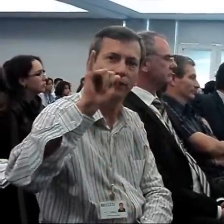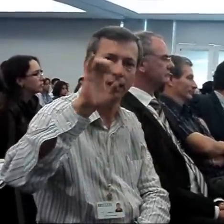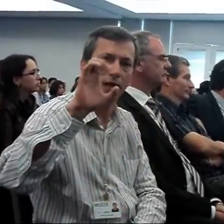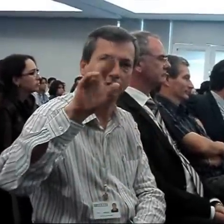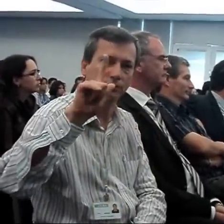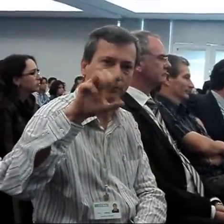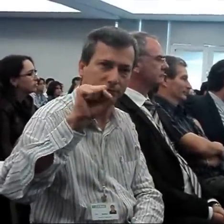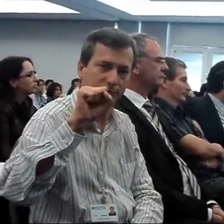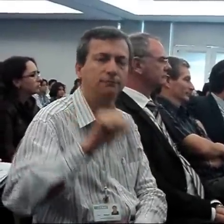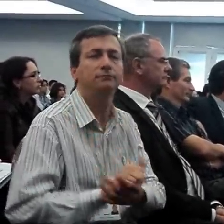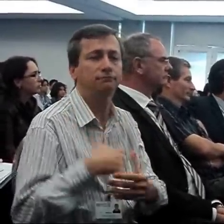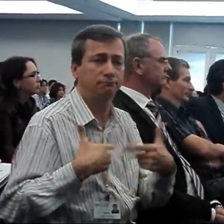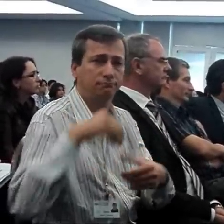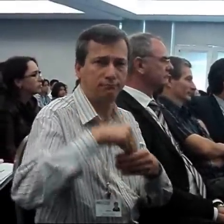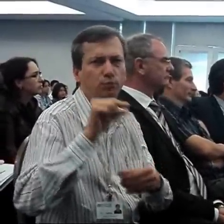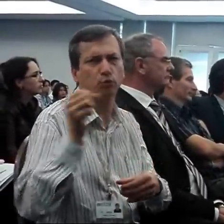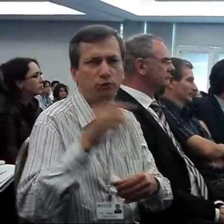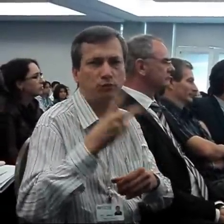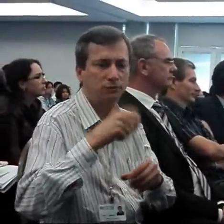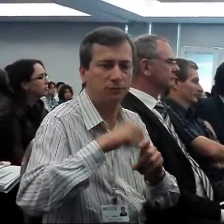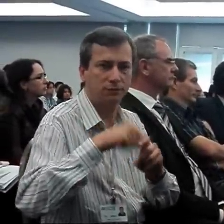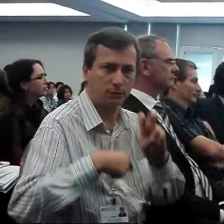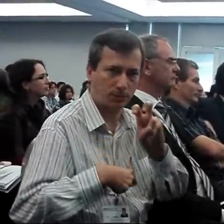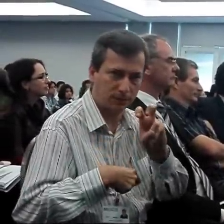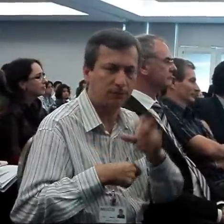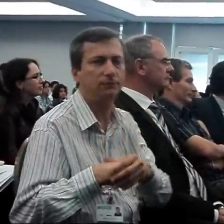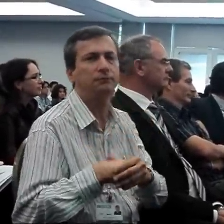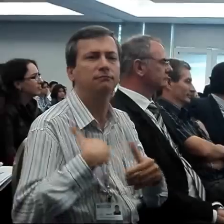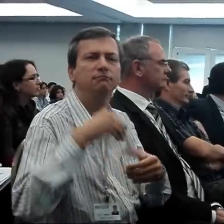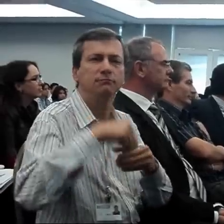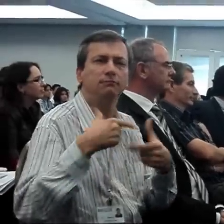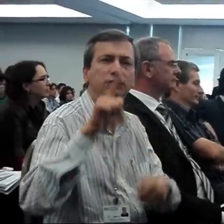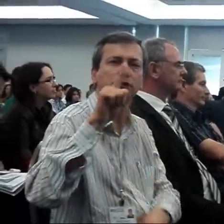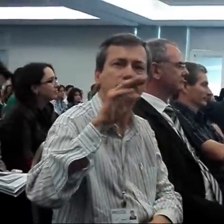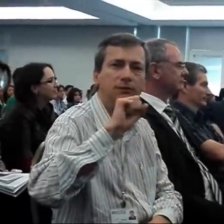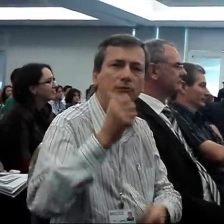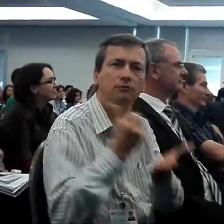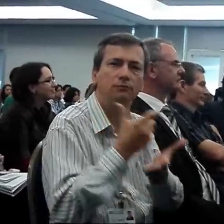legal poder trazer um pouquinho dela aqui. Foi uma ideia, hein? Como eu disse para vocês, que não estava muito bastidor.